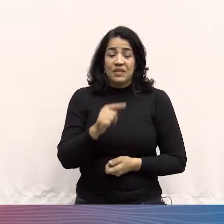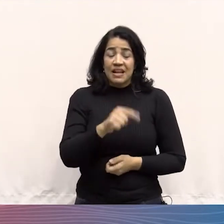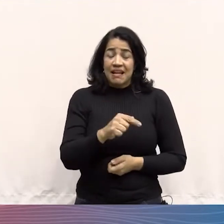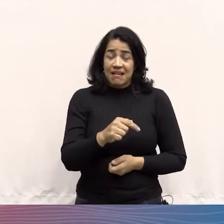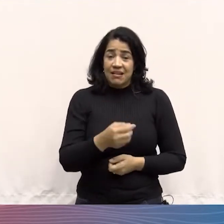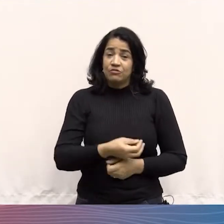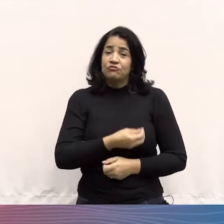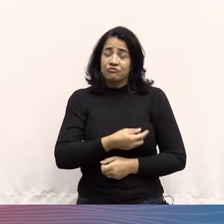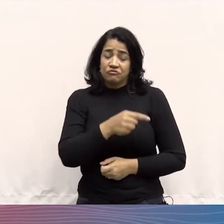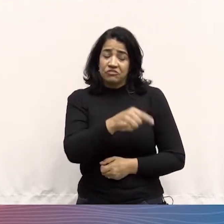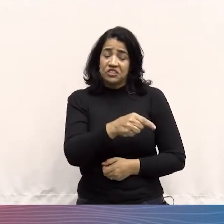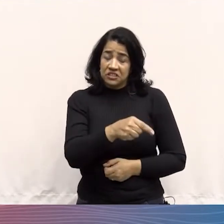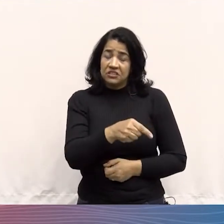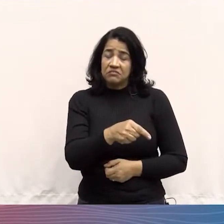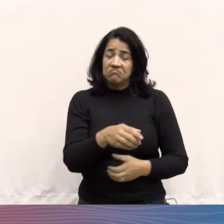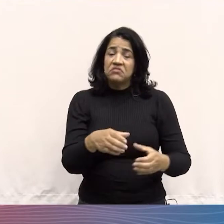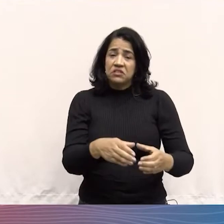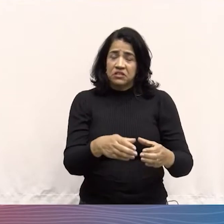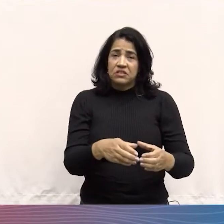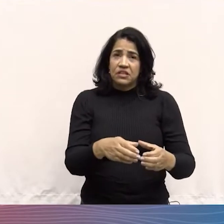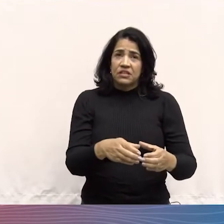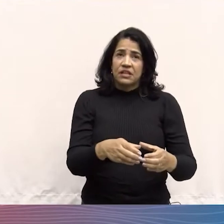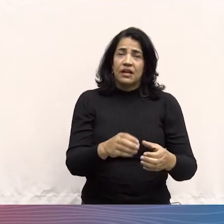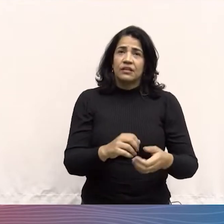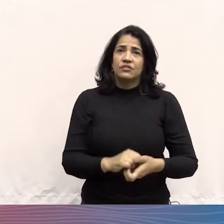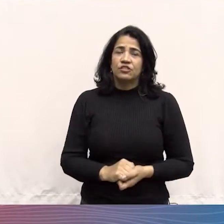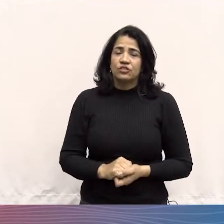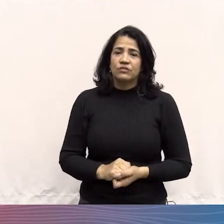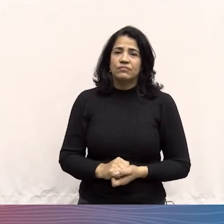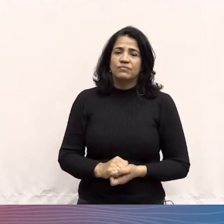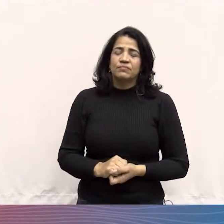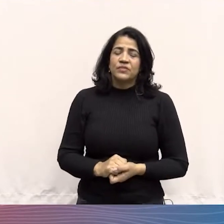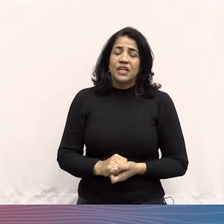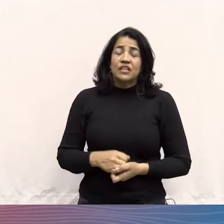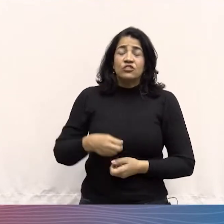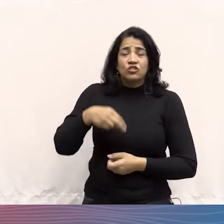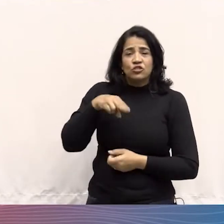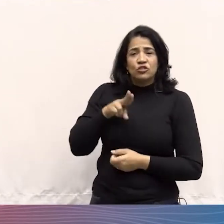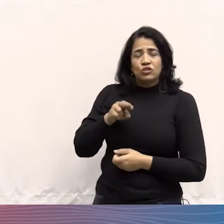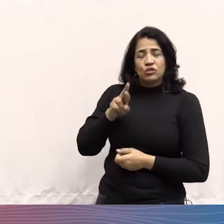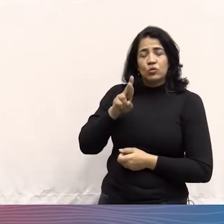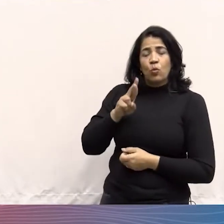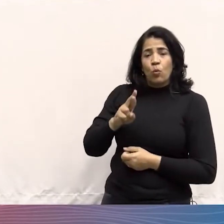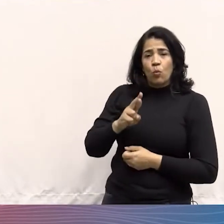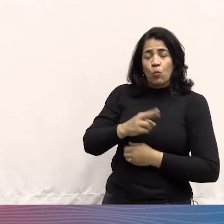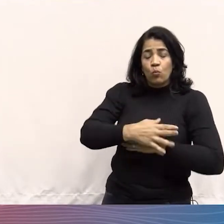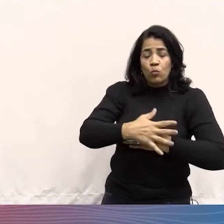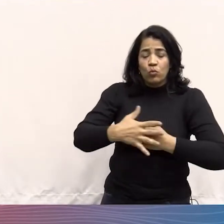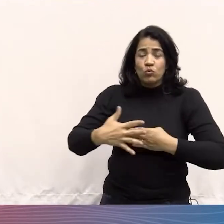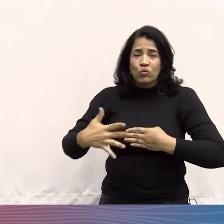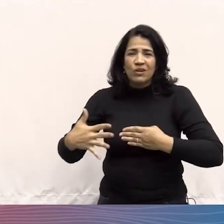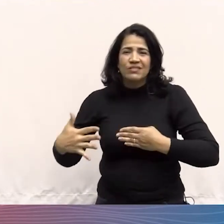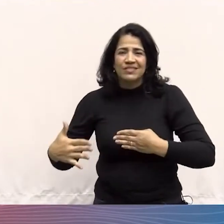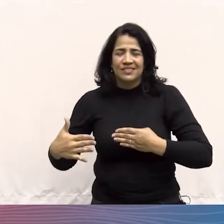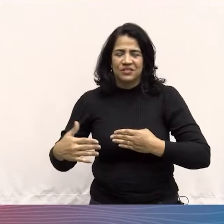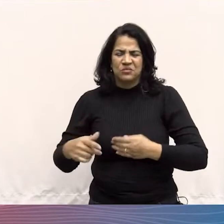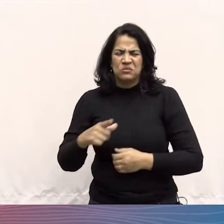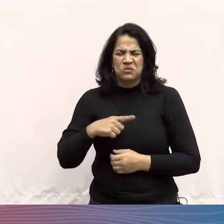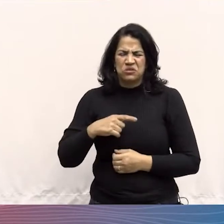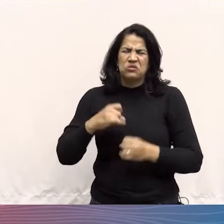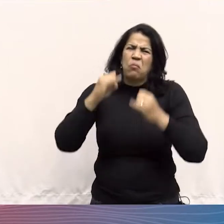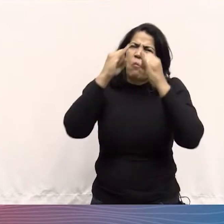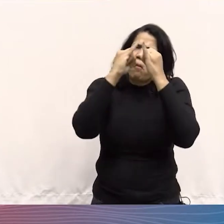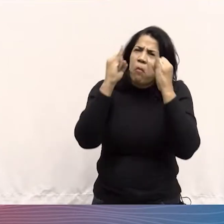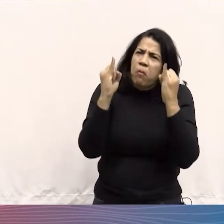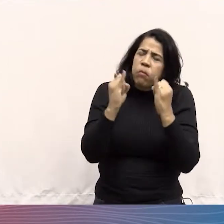dos Caldeus. E Ur dos Caldeus, uma terra cheia de idolatria, cheia de ídolos. Se não me engano,